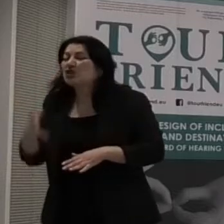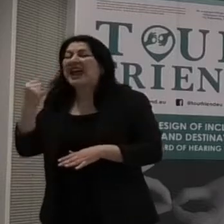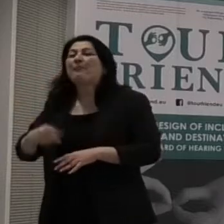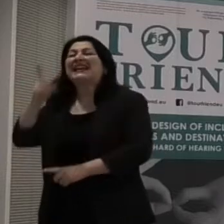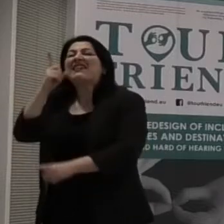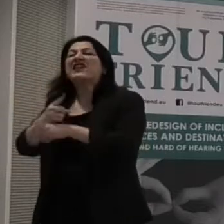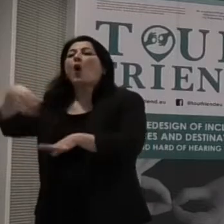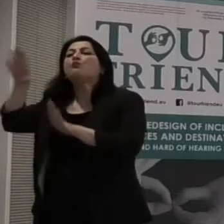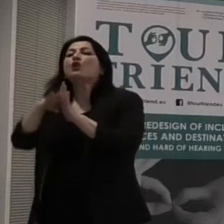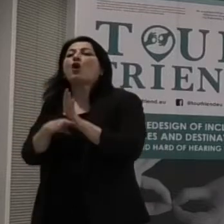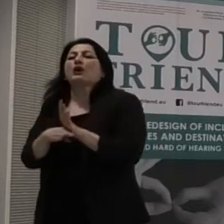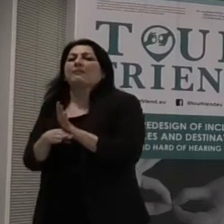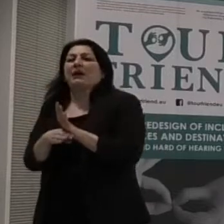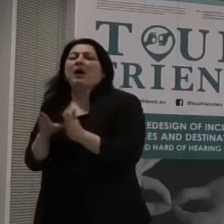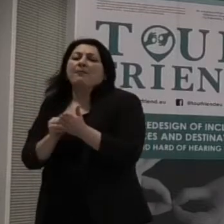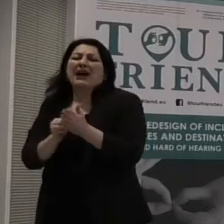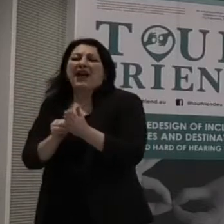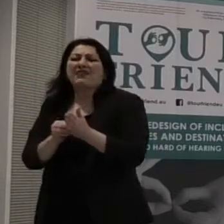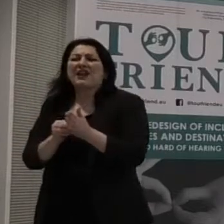όταν λέμε αλγόριθμο εννοούμε ένα avatar,